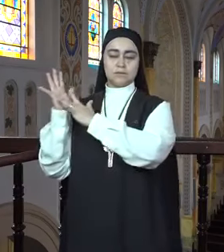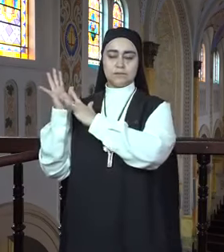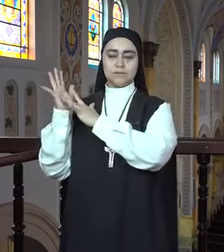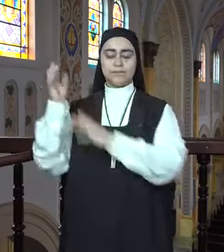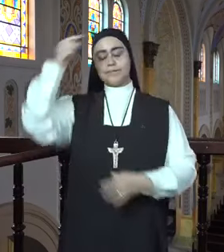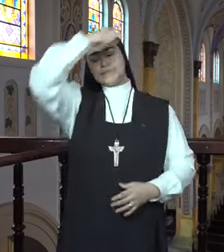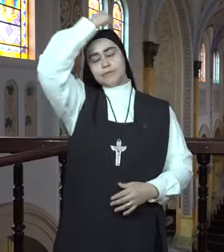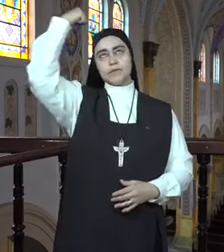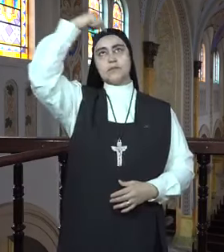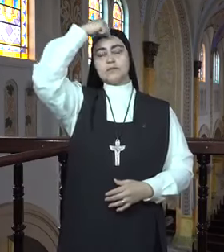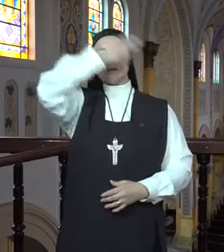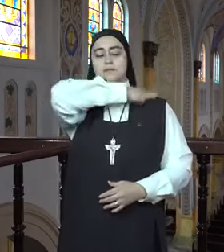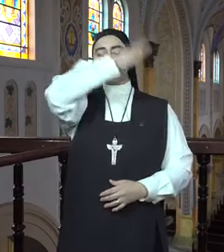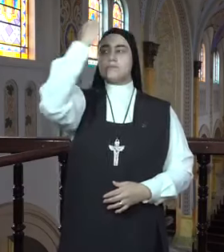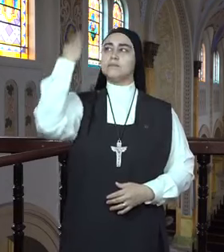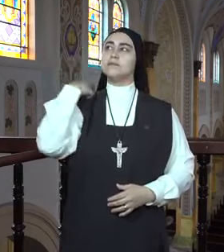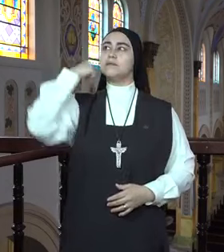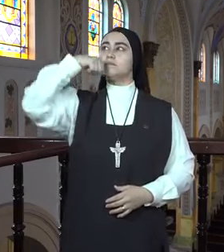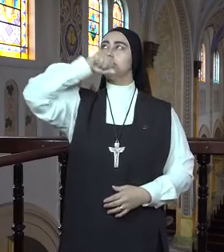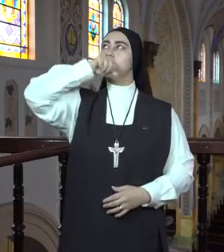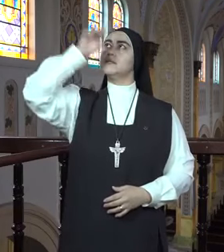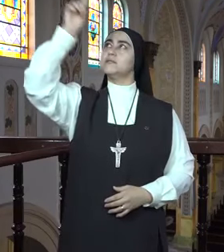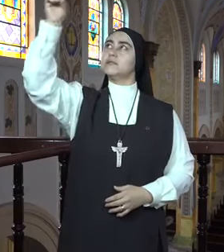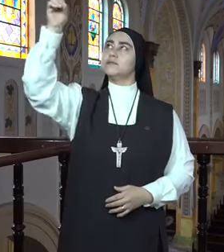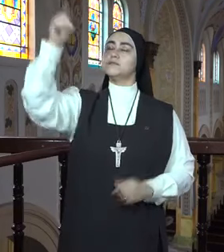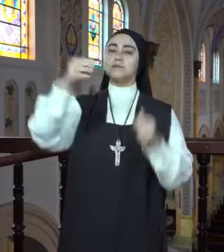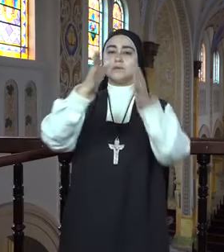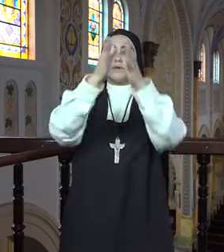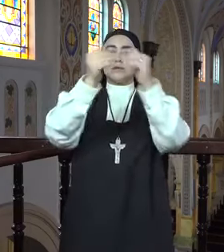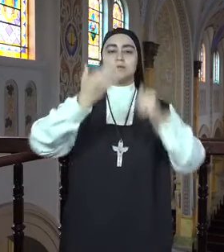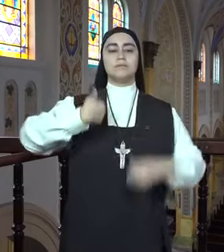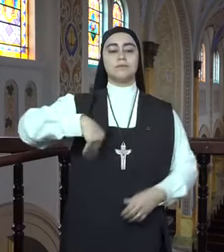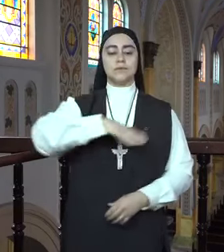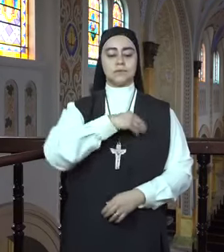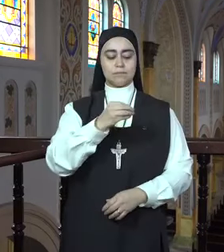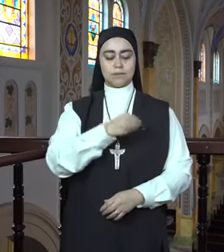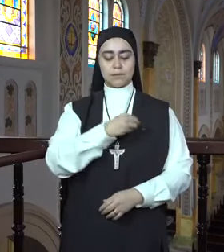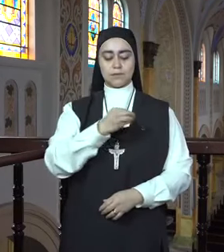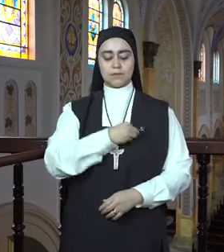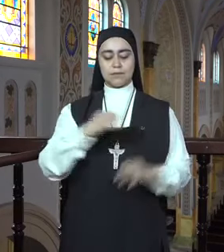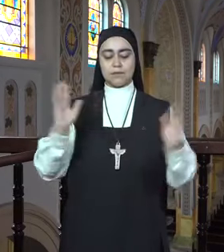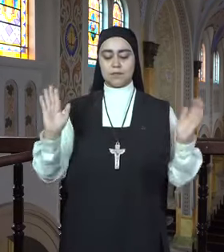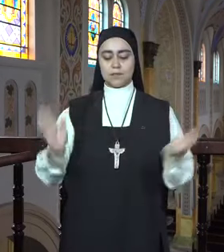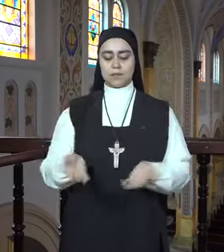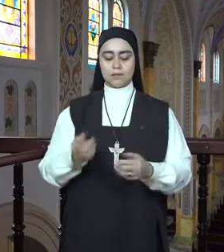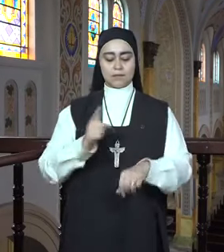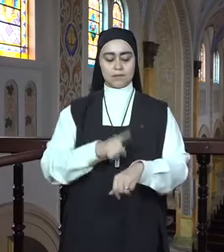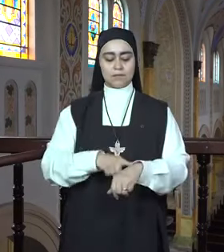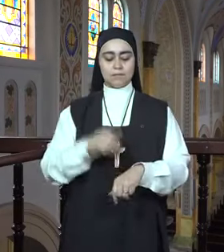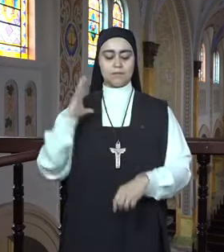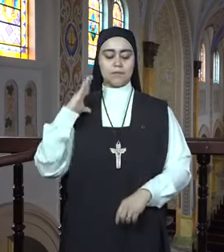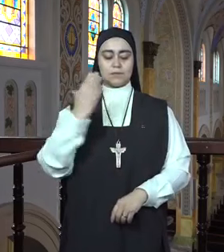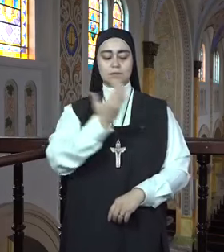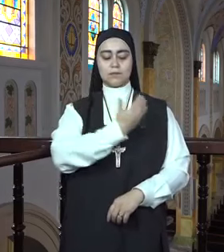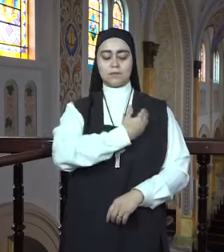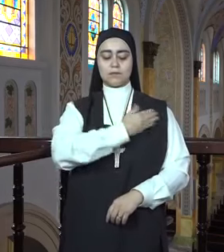Jesus. Santa Maria, Mãe de Deus, rogai por nós, pecadores, agora e na hora de